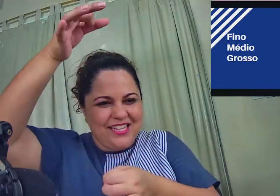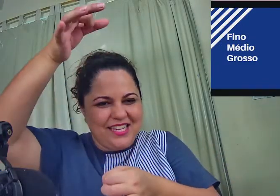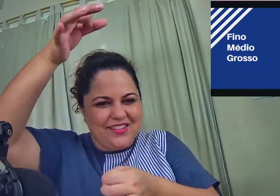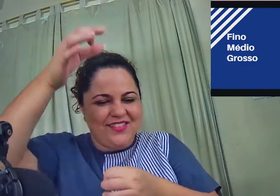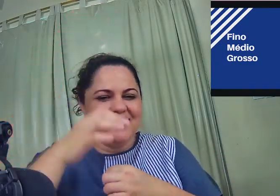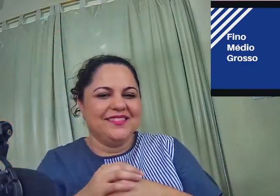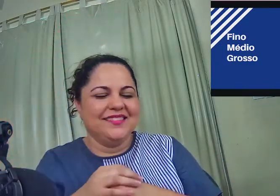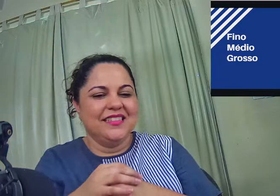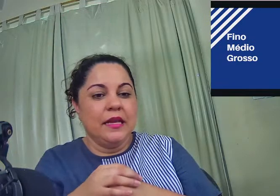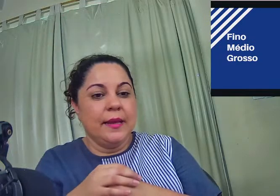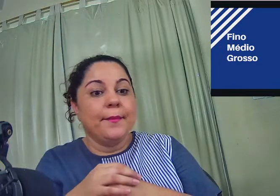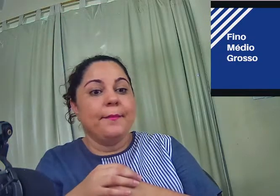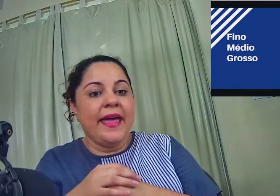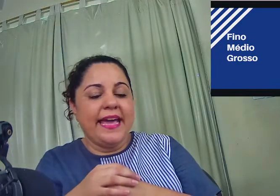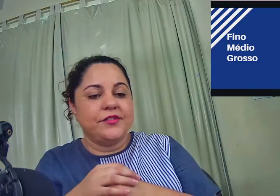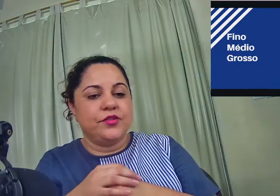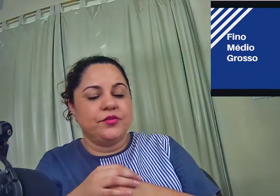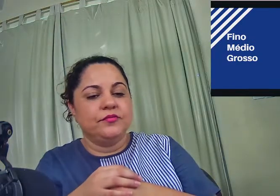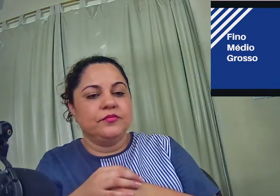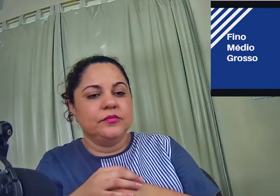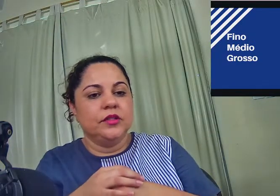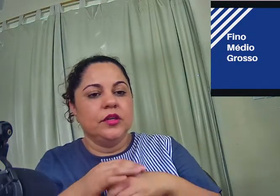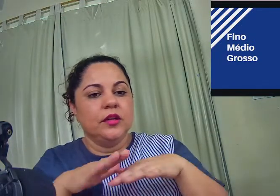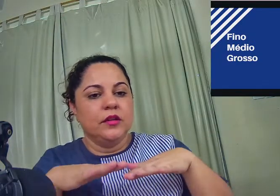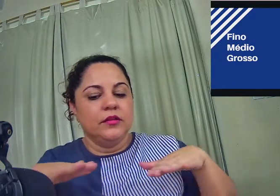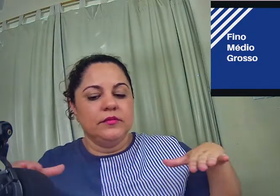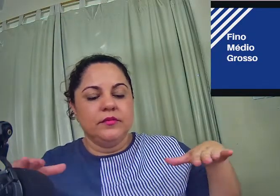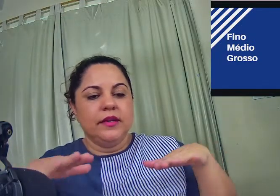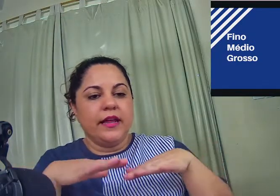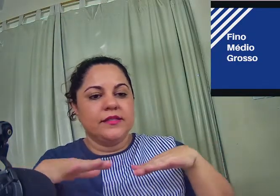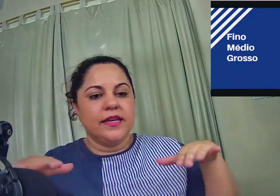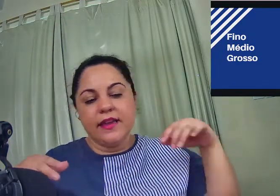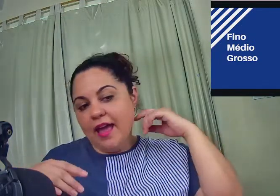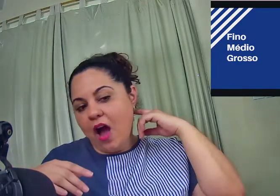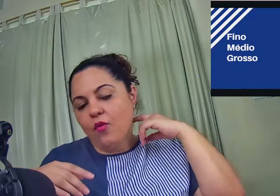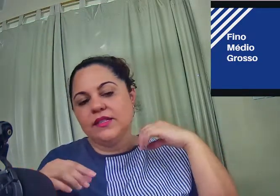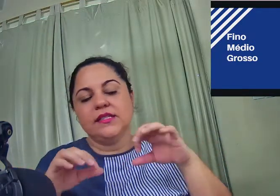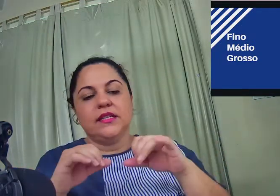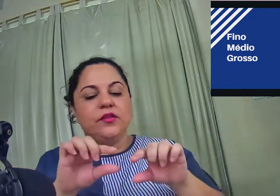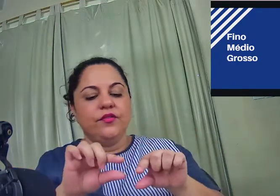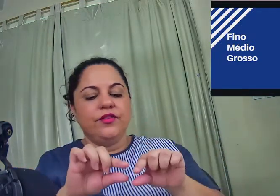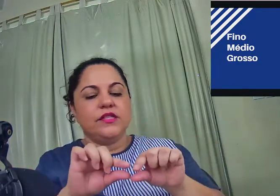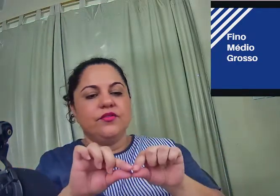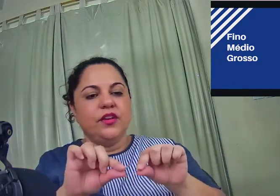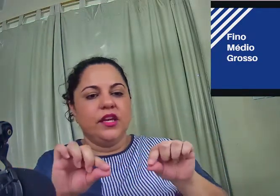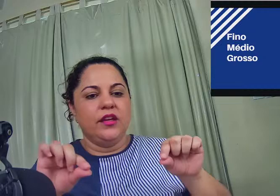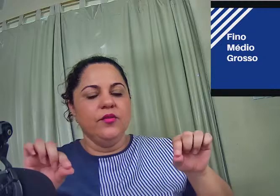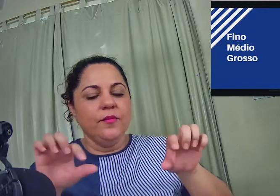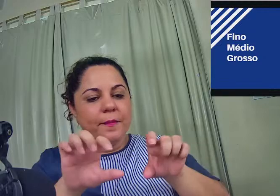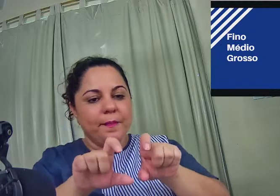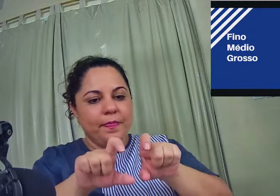Fininho. Médio. Quer dizer algo assim. Então, eu fiz fino,